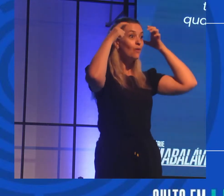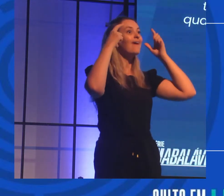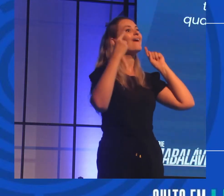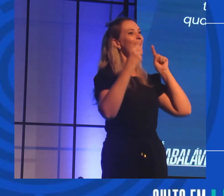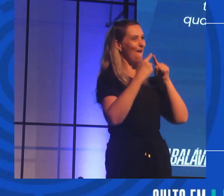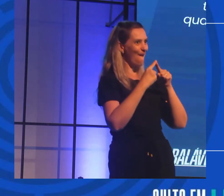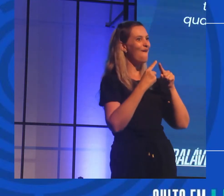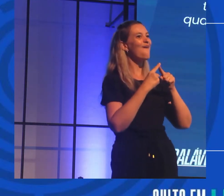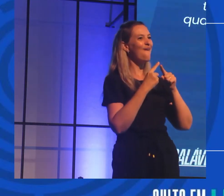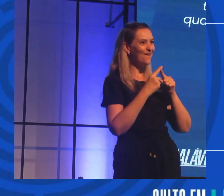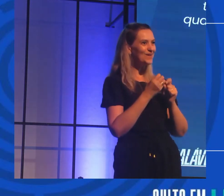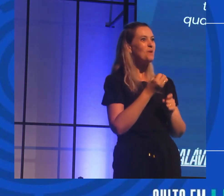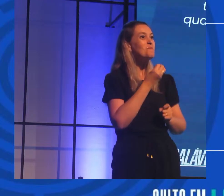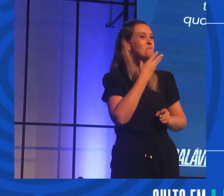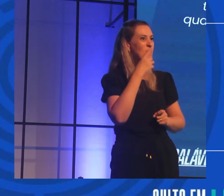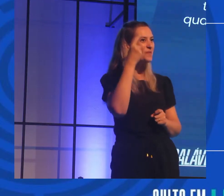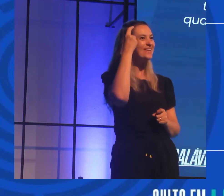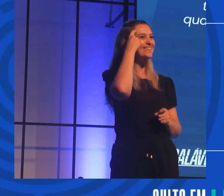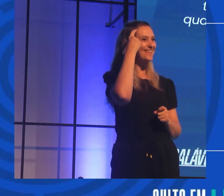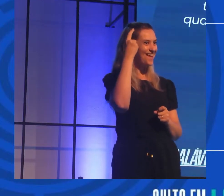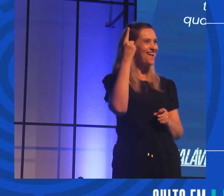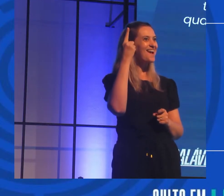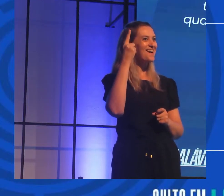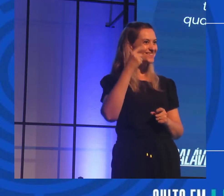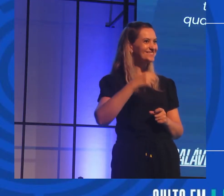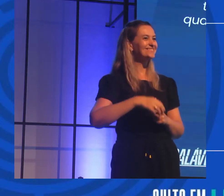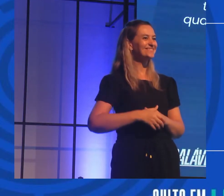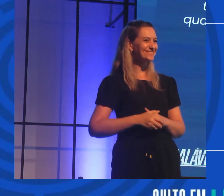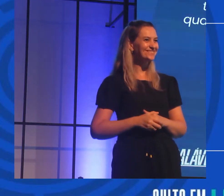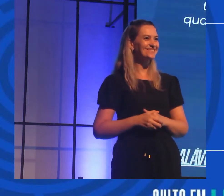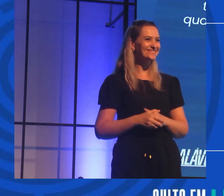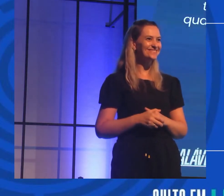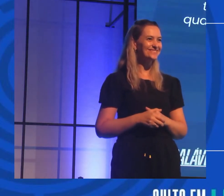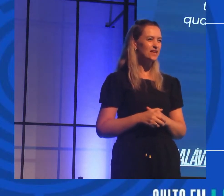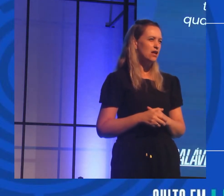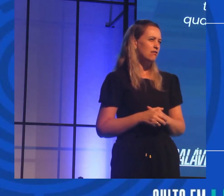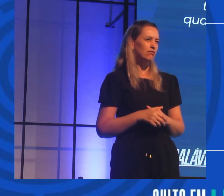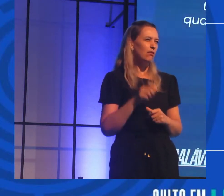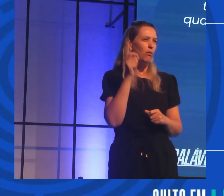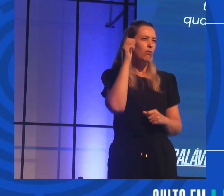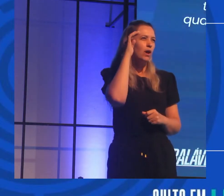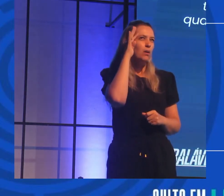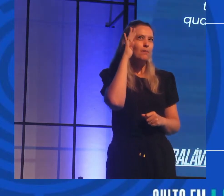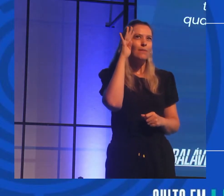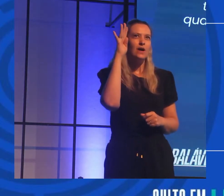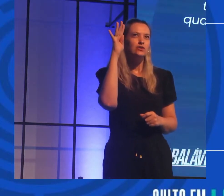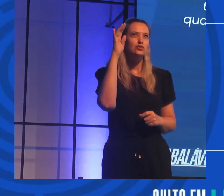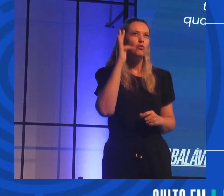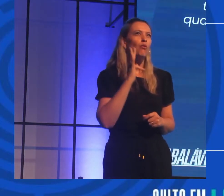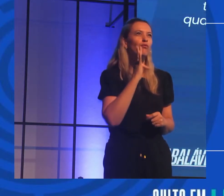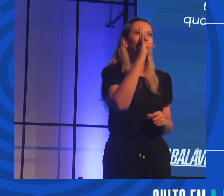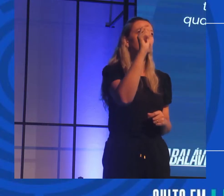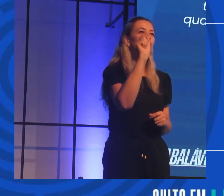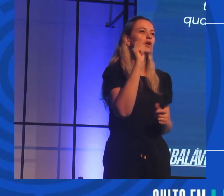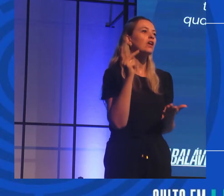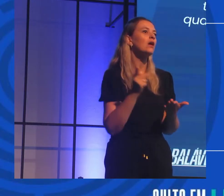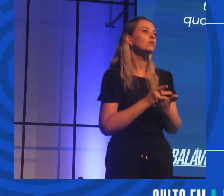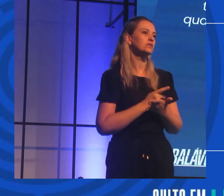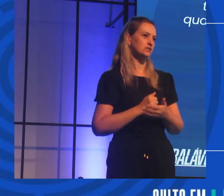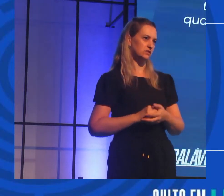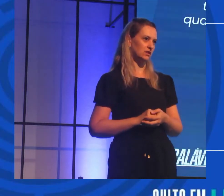entrando, na verdade, numa trama maior do que ele podia imaginar. Daniel, quando ouve a respeito desse decreto do